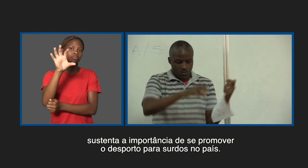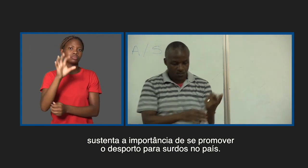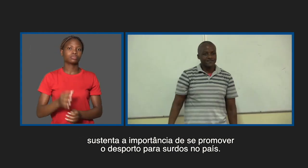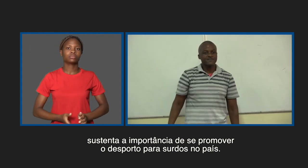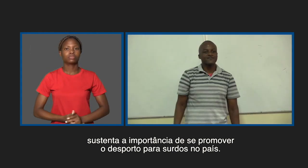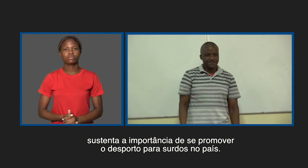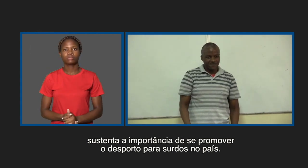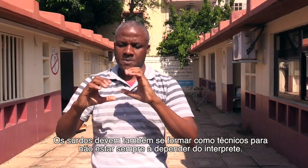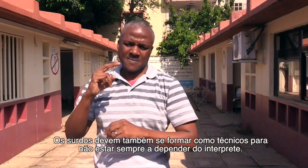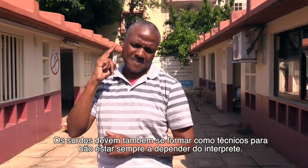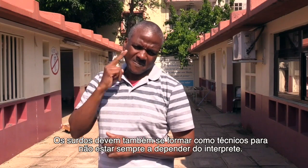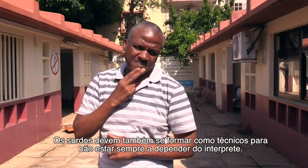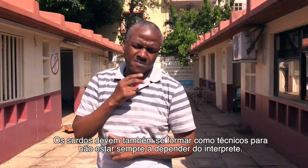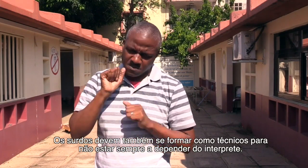país.